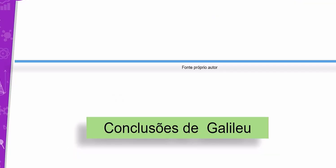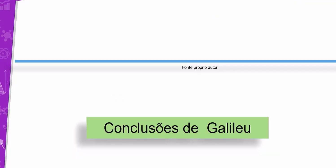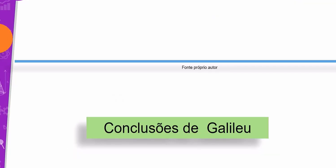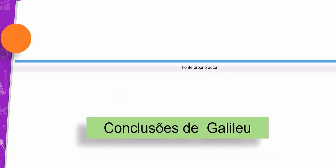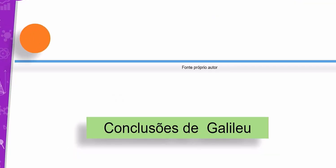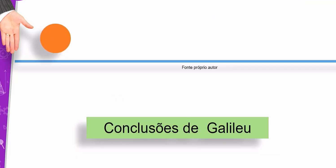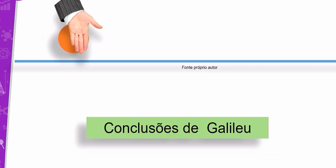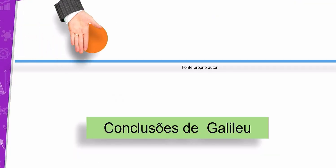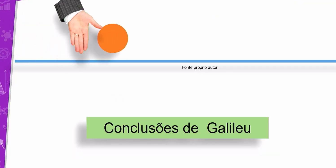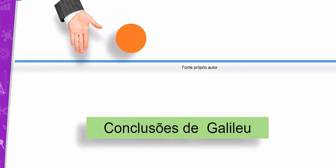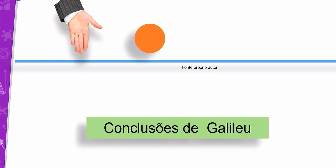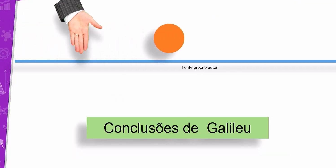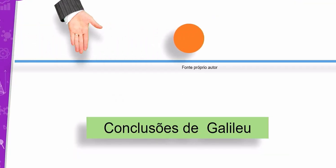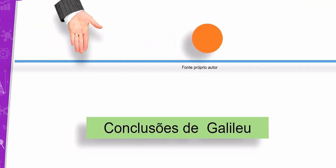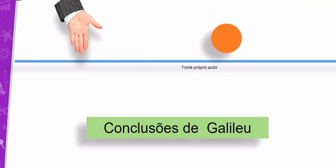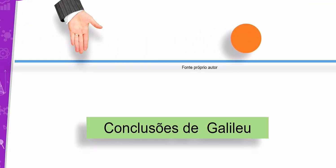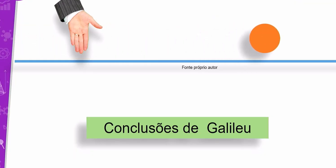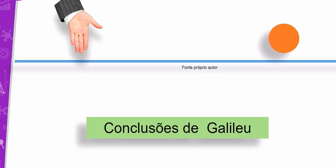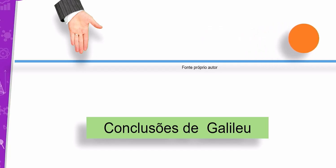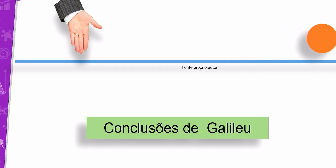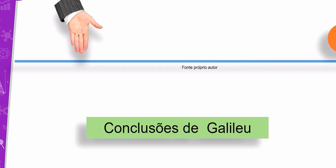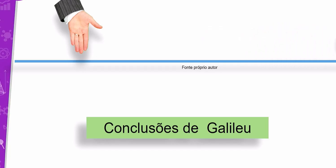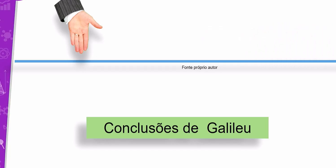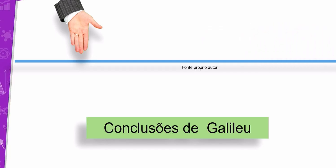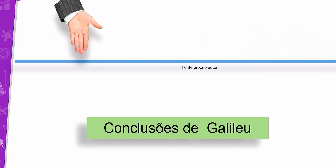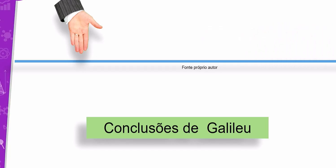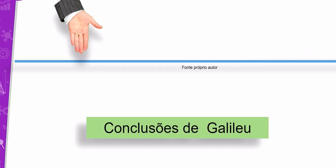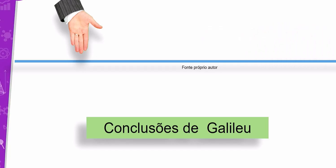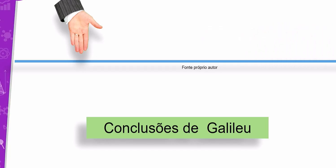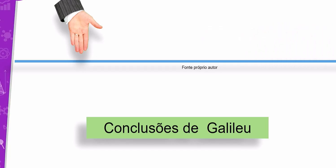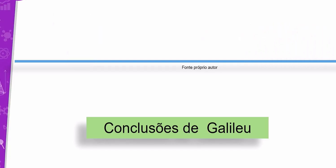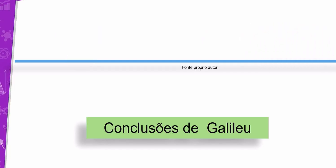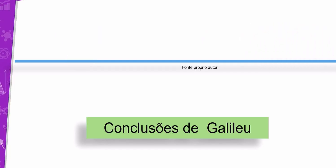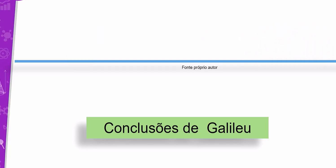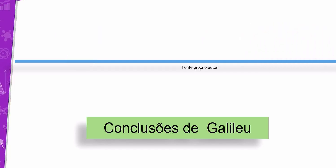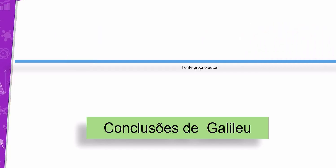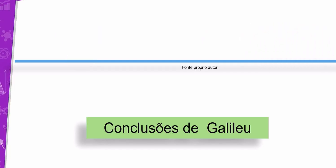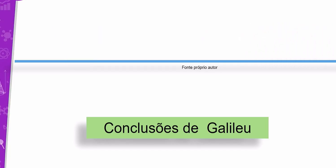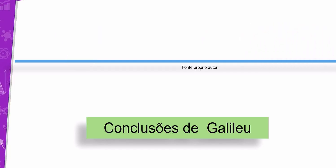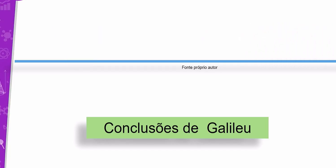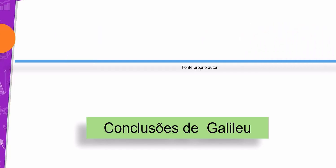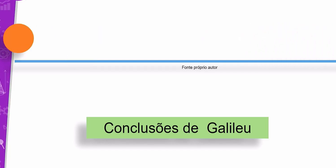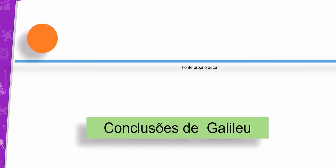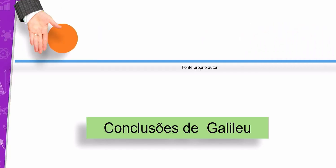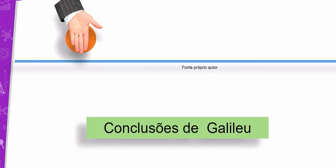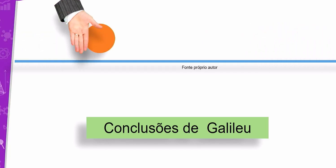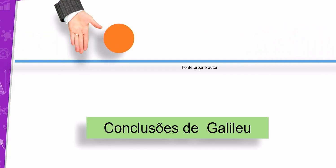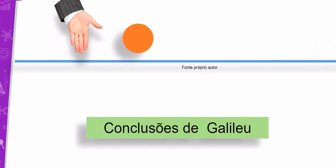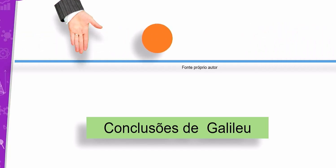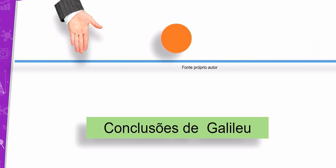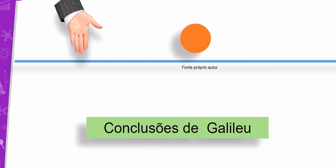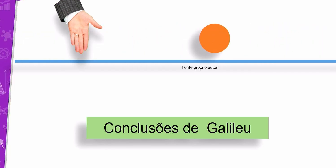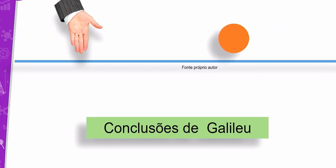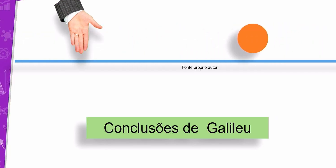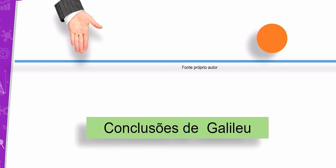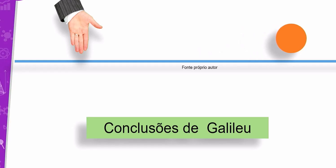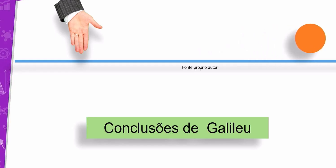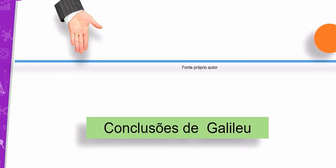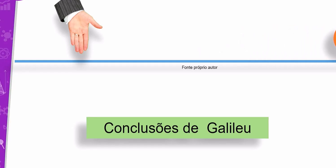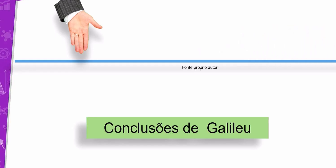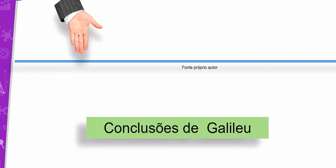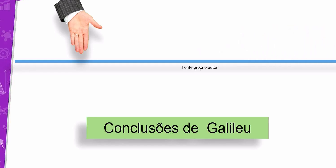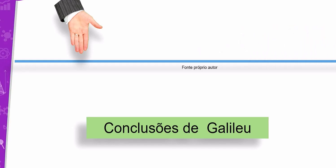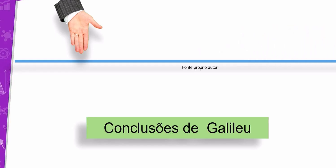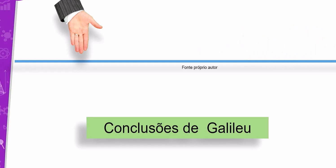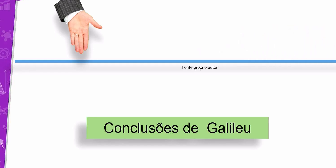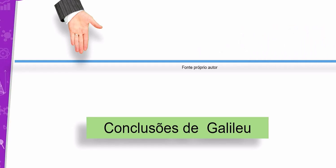tá Exatamente. bom? Olha lá, ó. Então isso está de acordo aí com a inércia, né? Ele está se movendo com velocidade constante e a força resultante